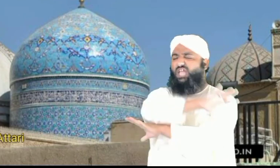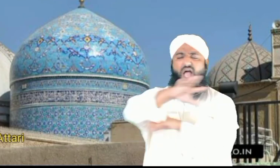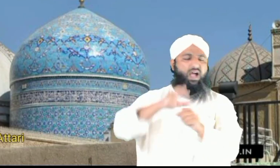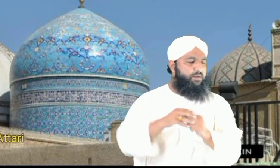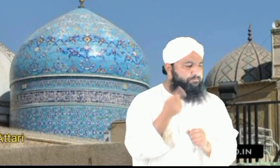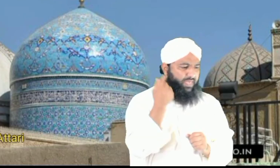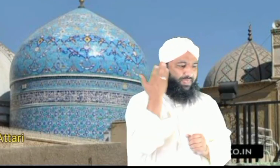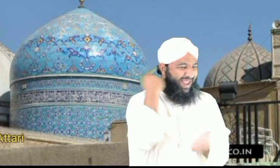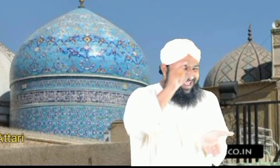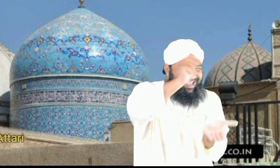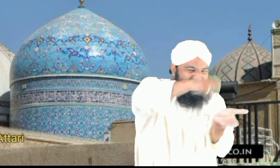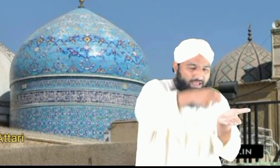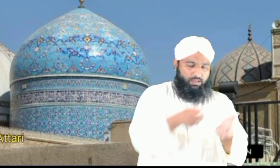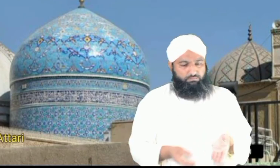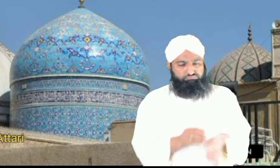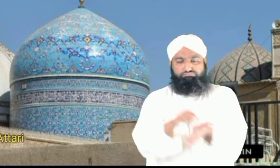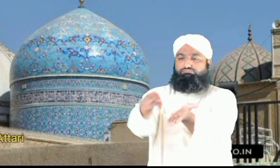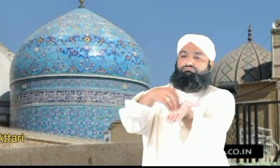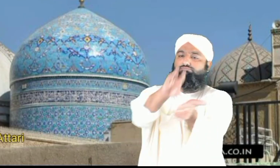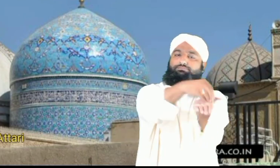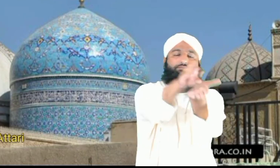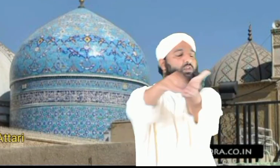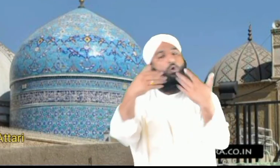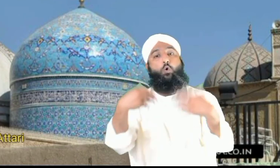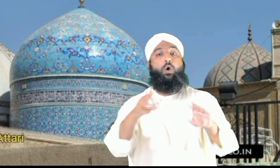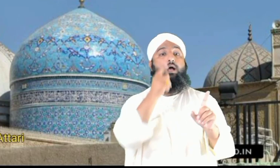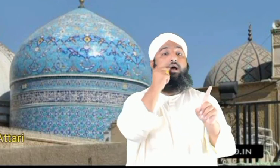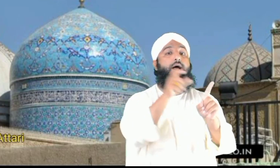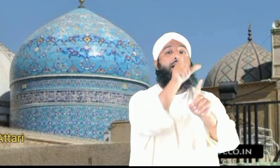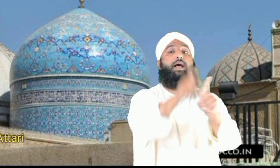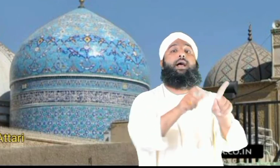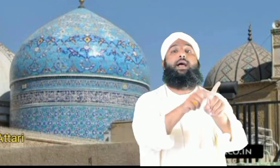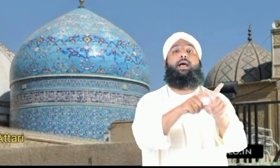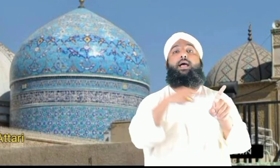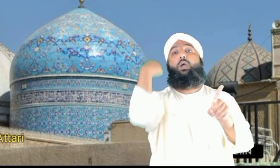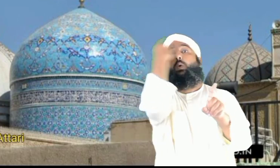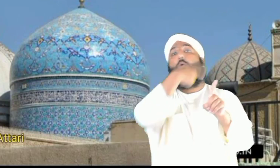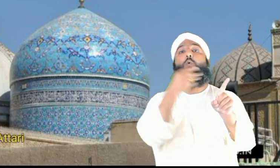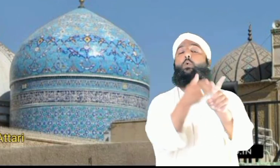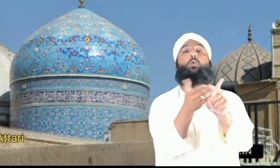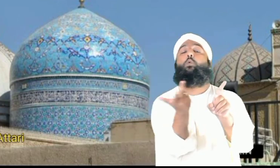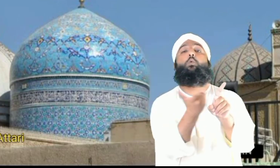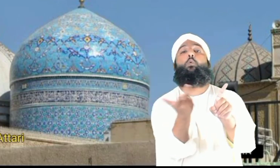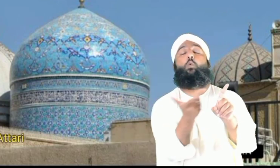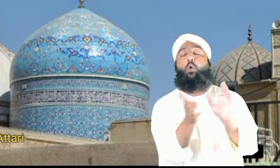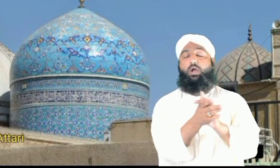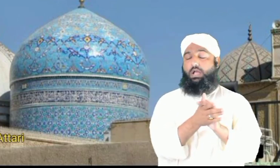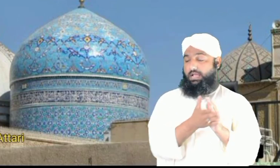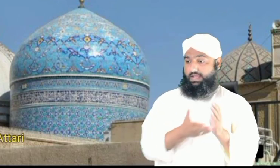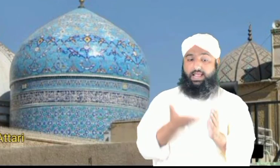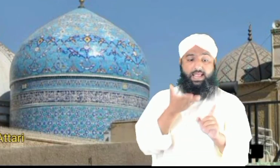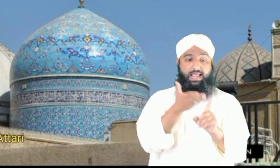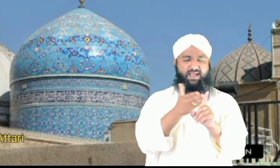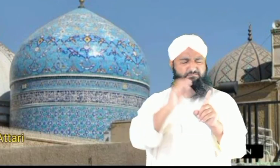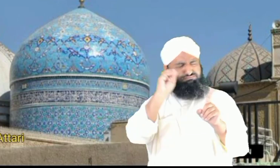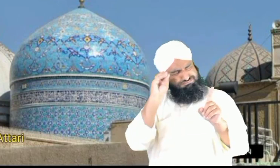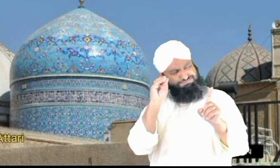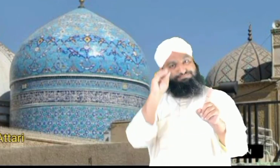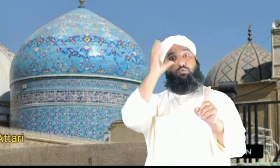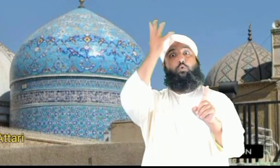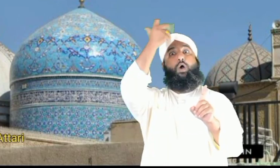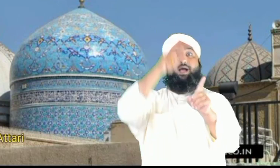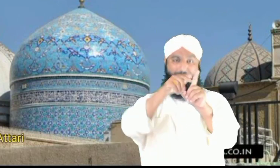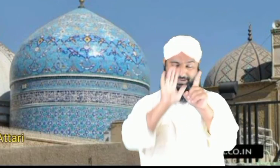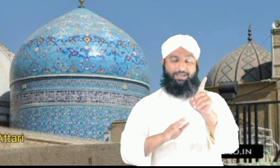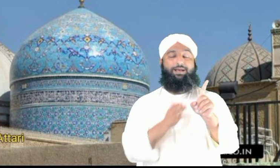لوٹا دیا گیا۔ ناظرین، یہ نوجوان کون تھا؟ تاریخ اس نوجوان کو ایک عظیم شخصیت کے نام سے جانتی